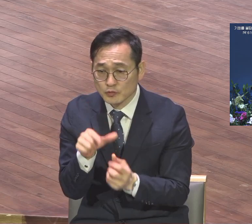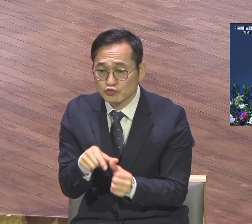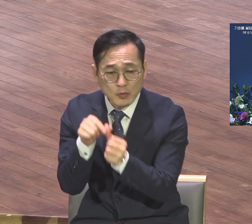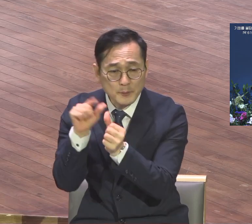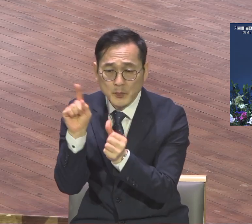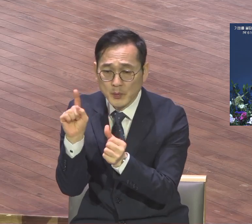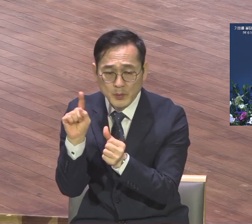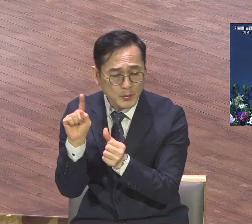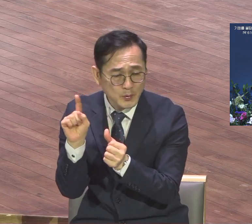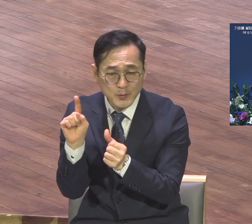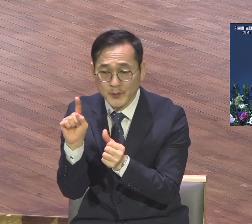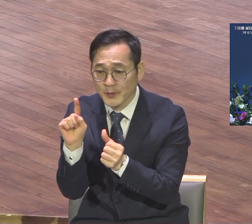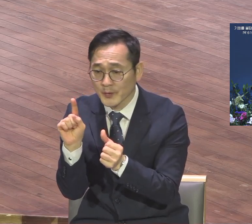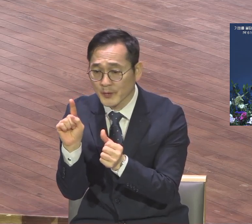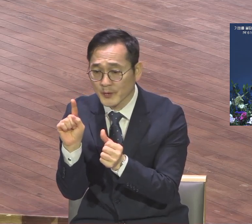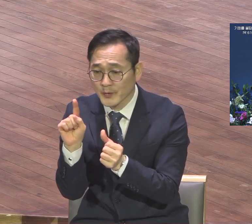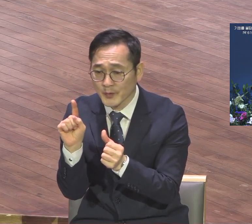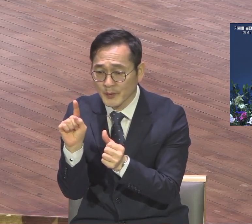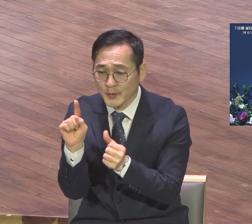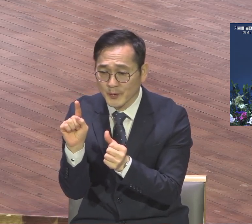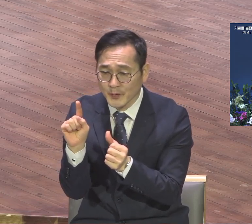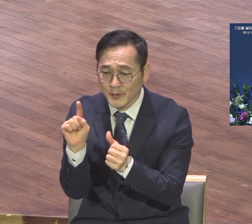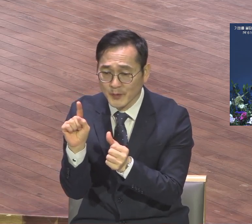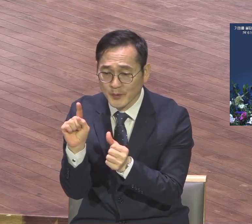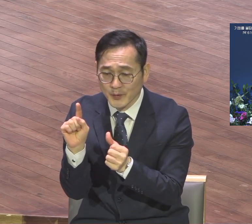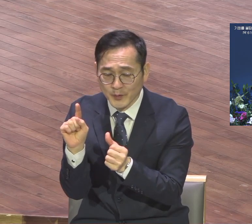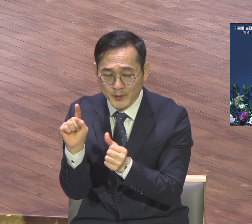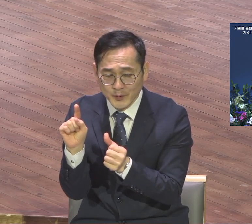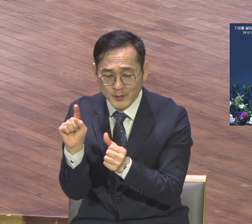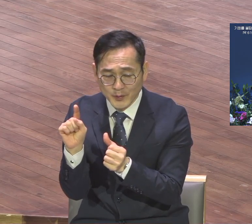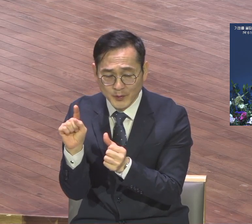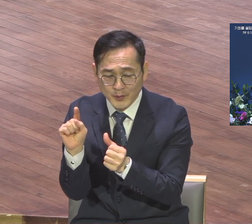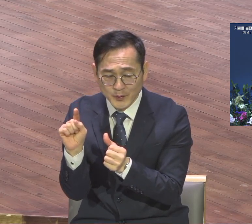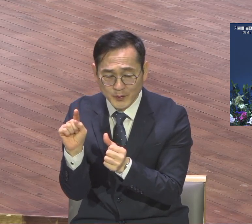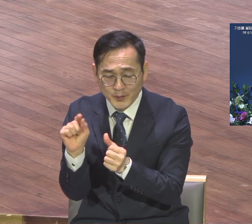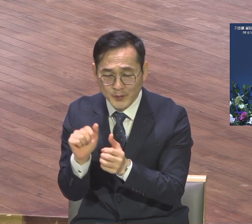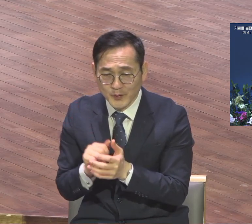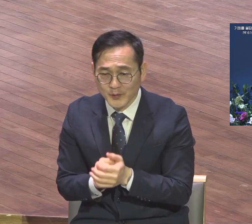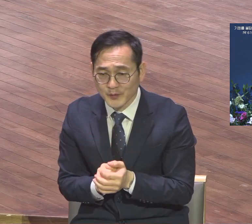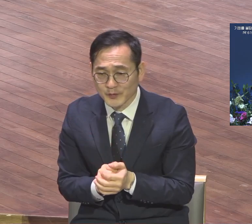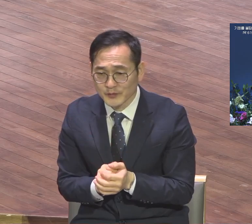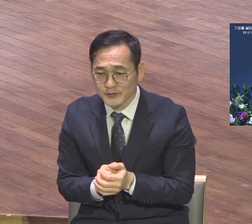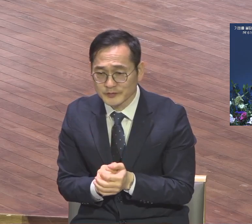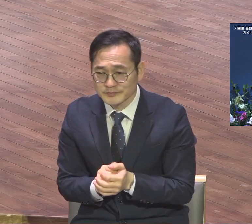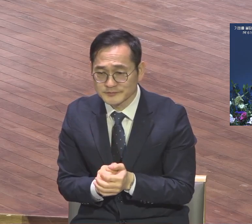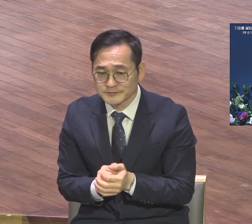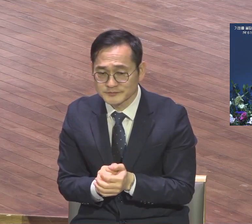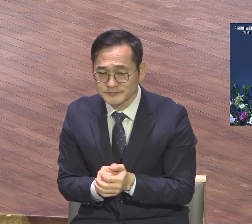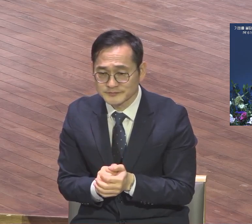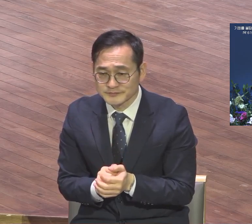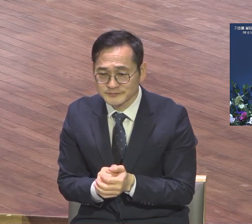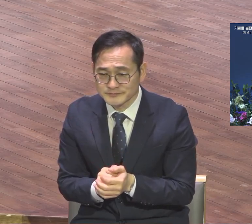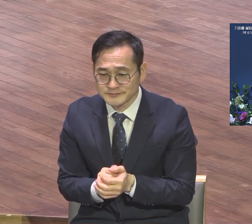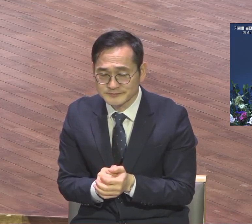말이냐, 여기서 이제 여섯 구절 나옵니다. 마태 1장 21절 이야기했어요.